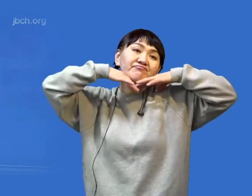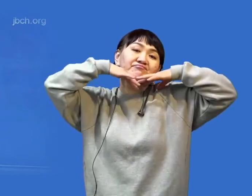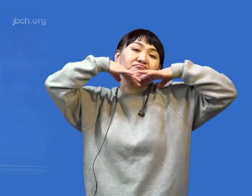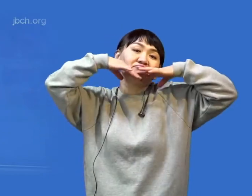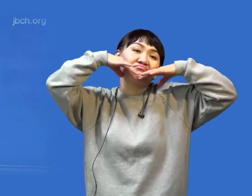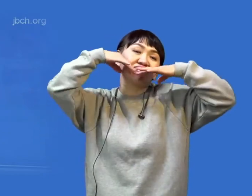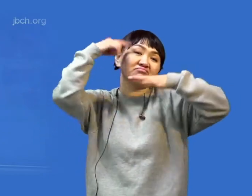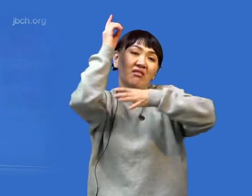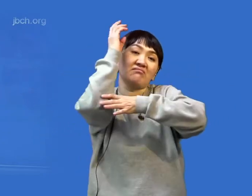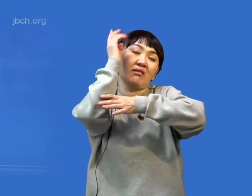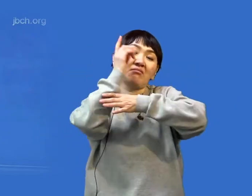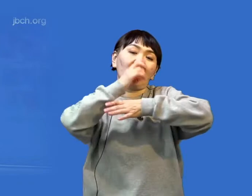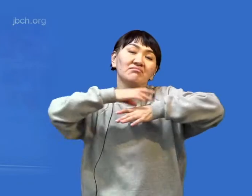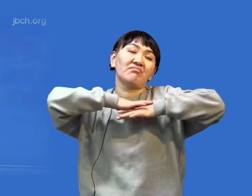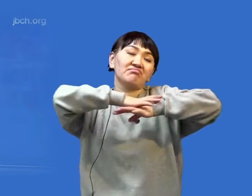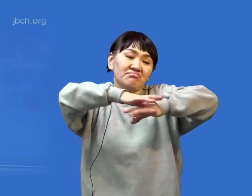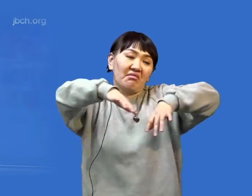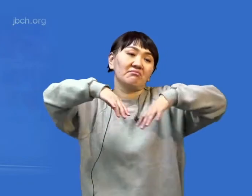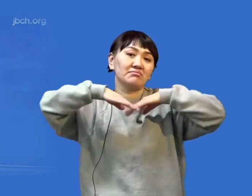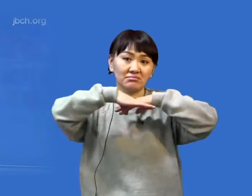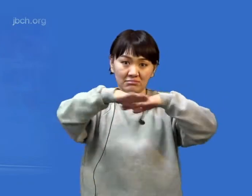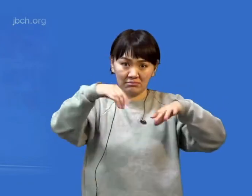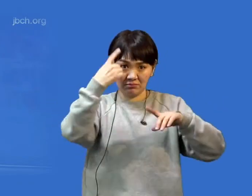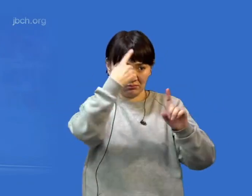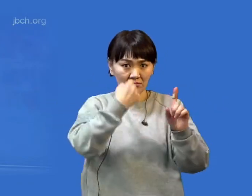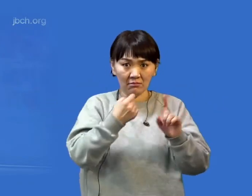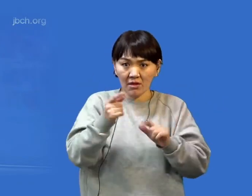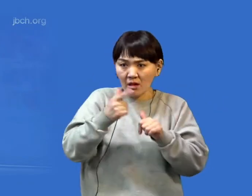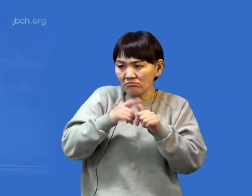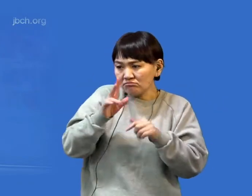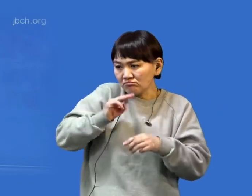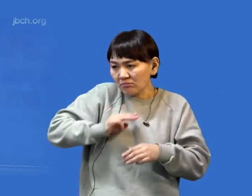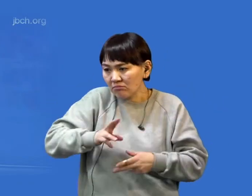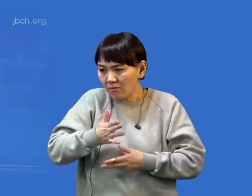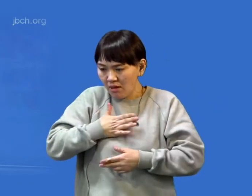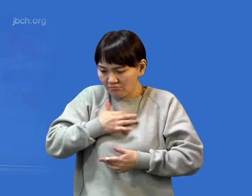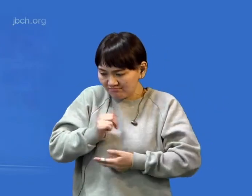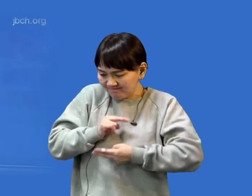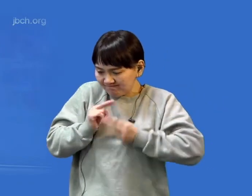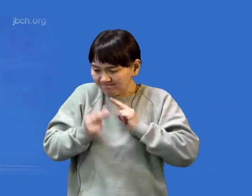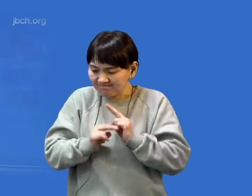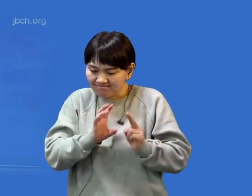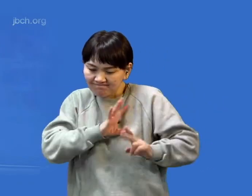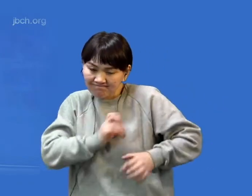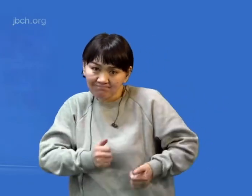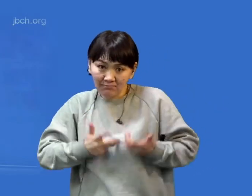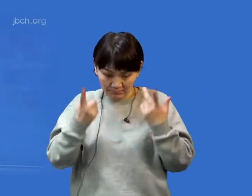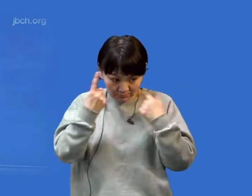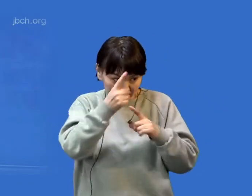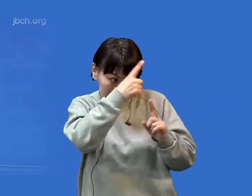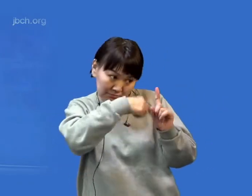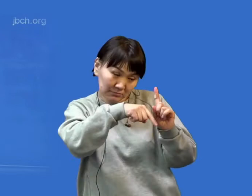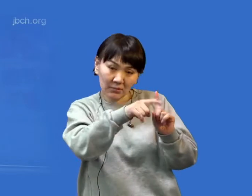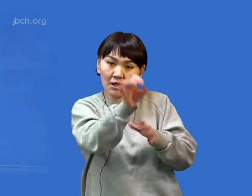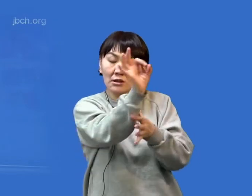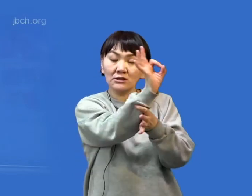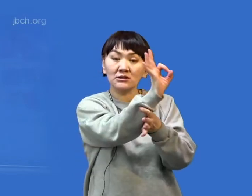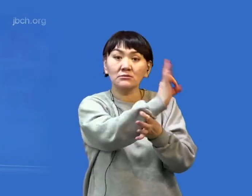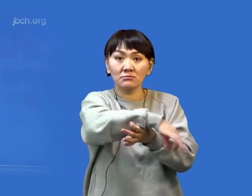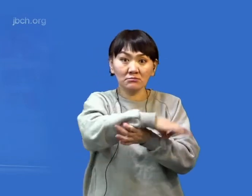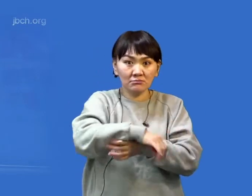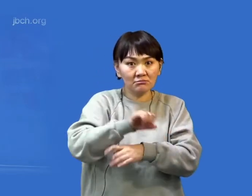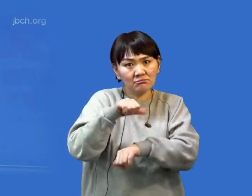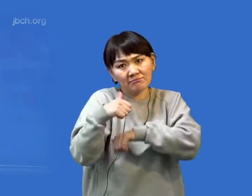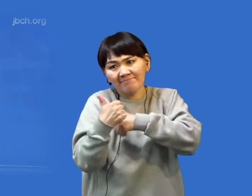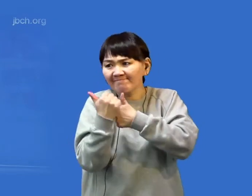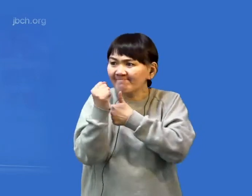Энэ хүнд бол хин нэгний амийн төлөөх золилт үнэнхээр байхгүй. Тэгвэл энэ хүн бол бусад хүний сүнсийг бол аврахад